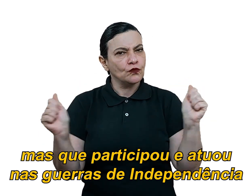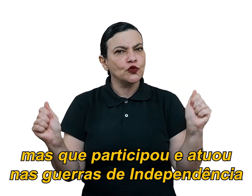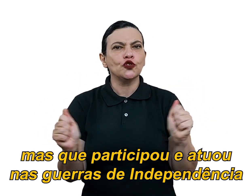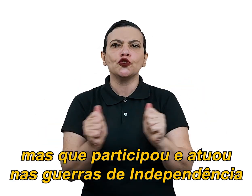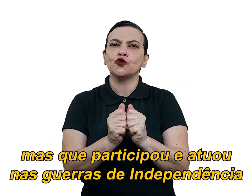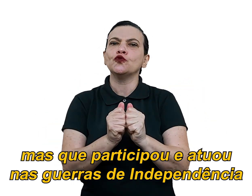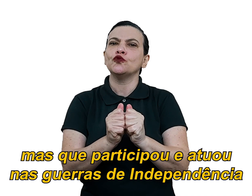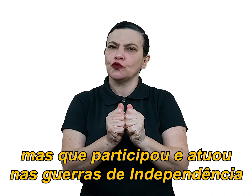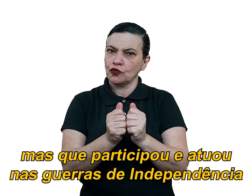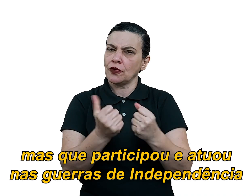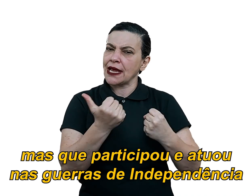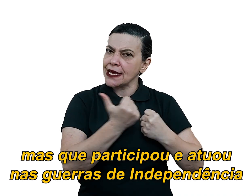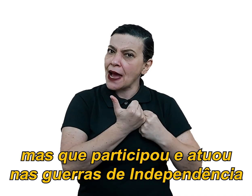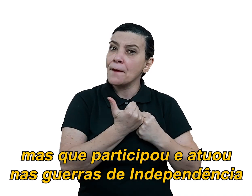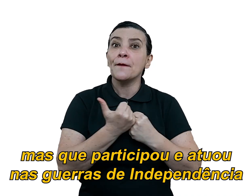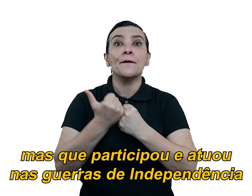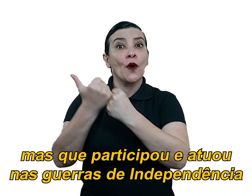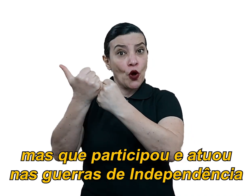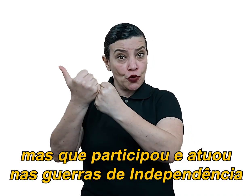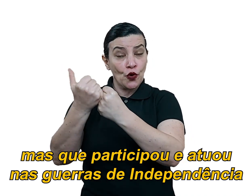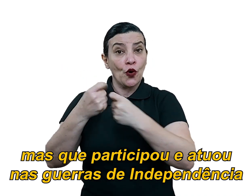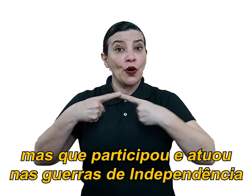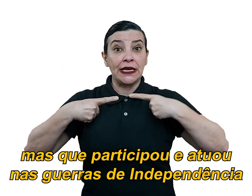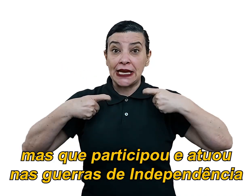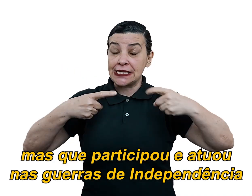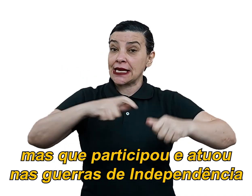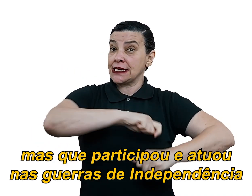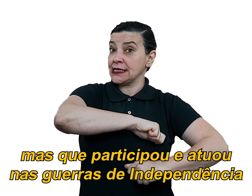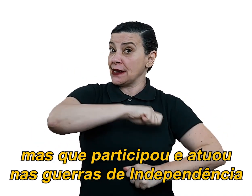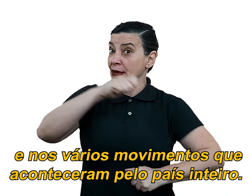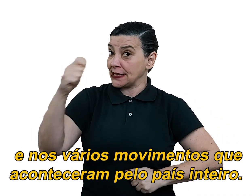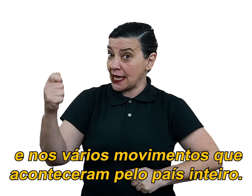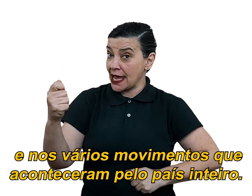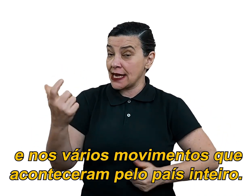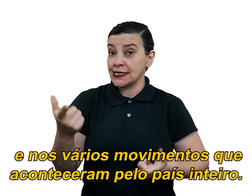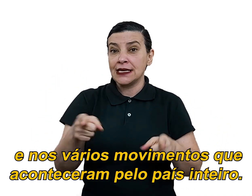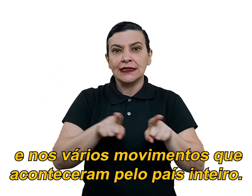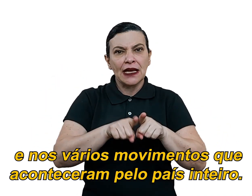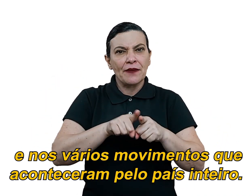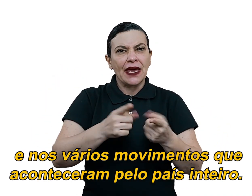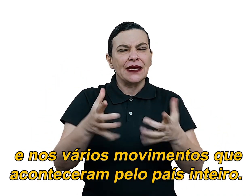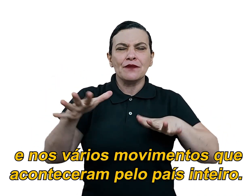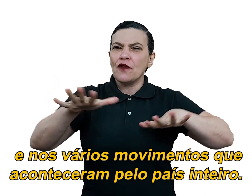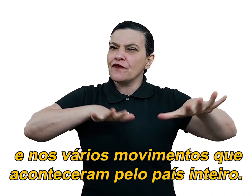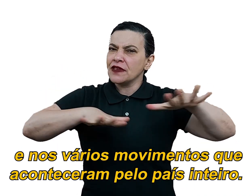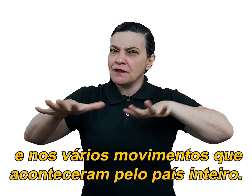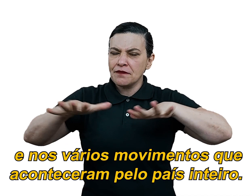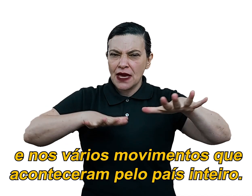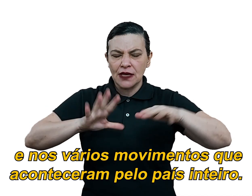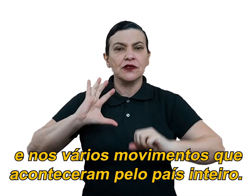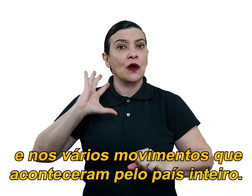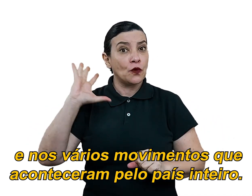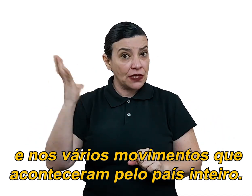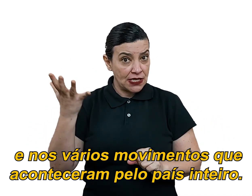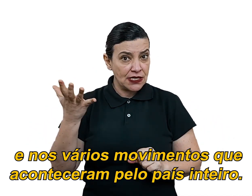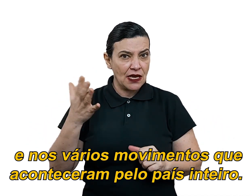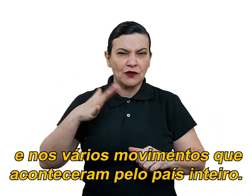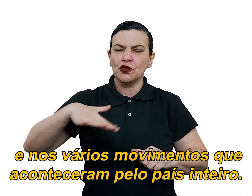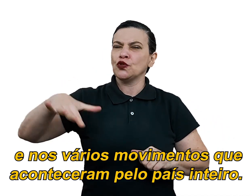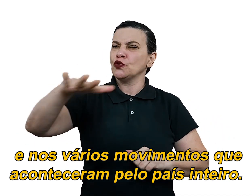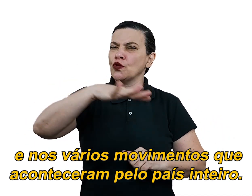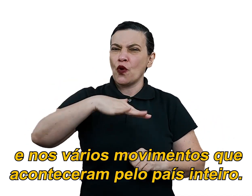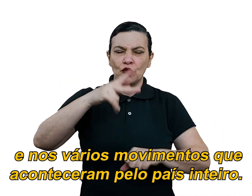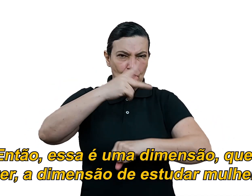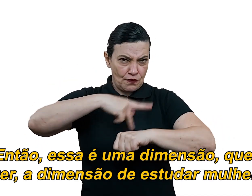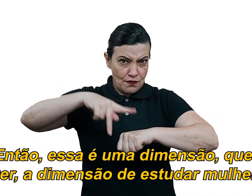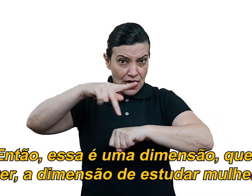e atuou nas guerras de independência e nos vários movimentos que aconteceram pelo